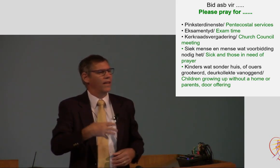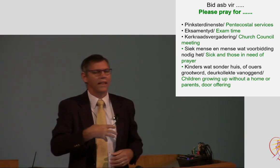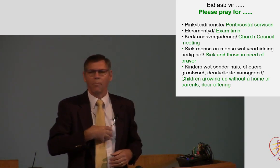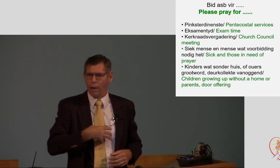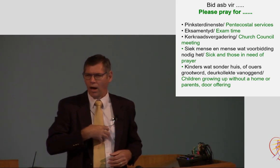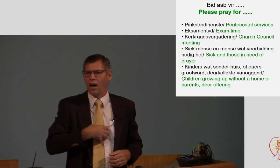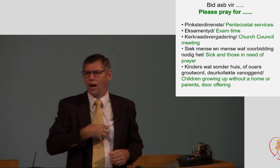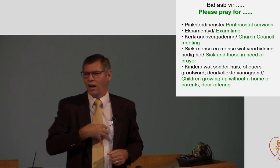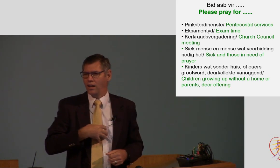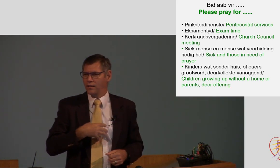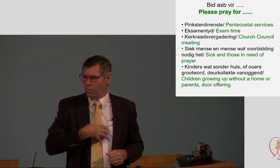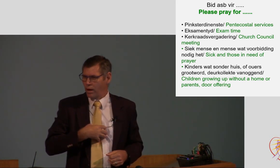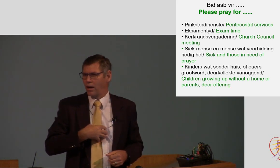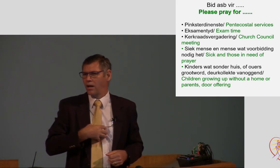dapper.